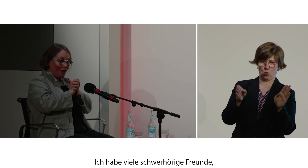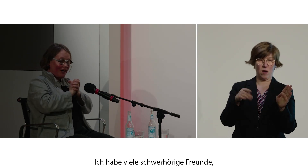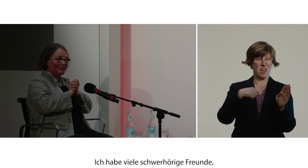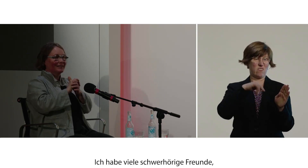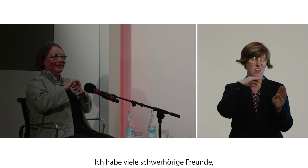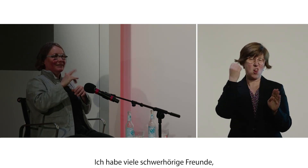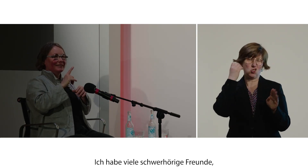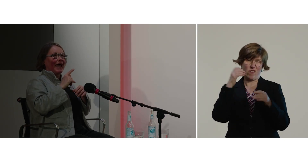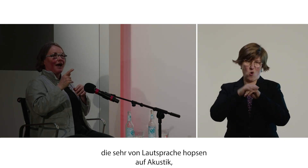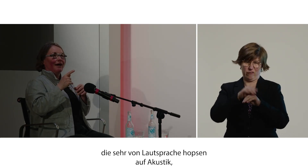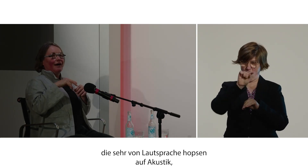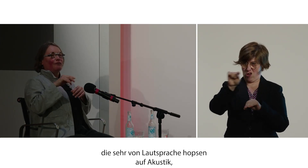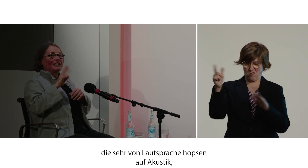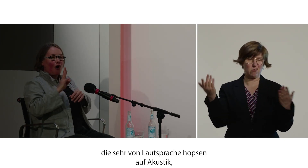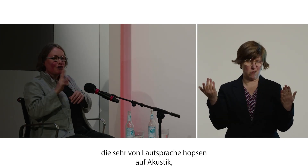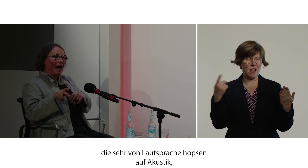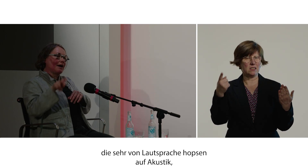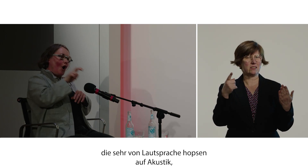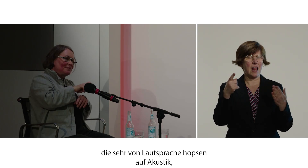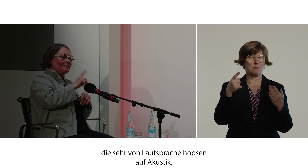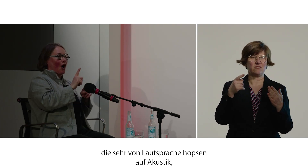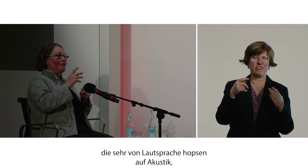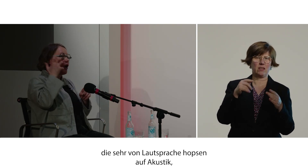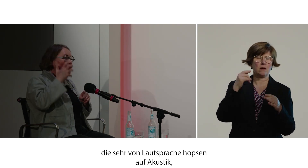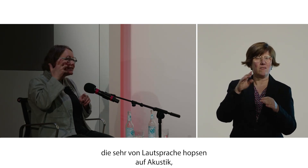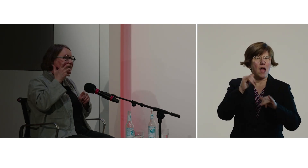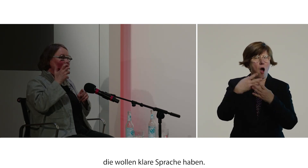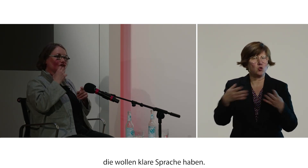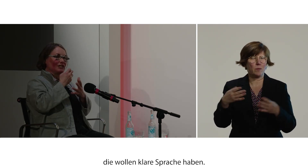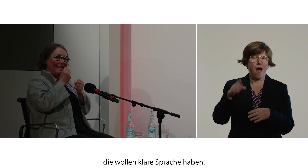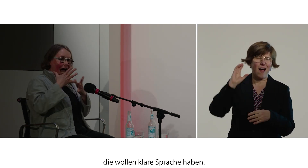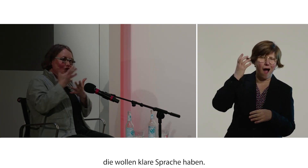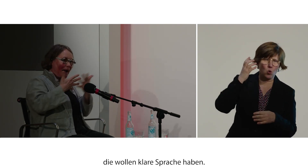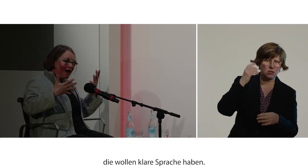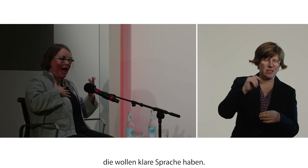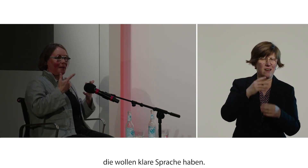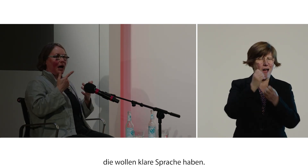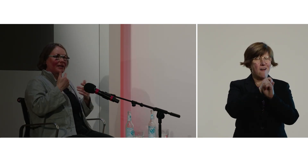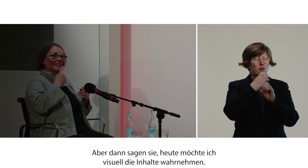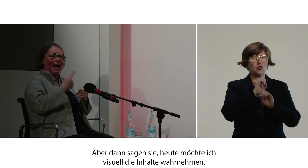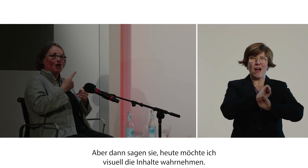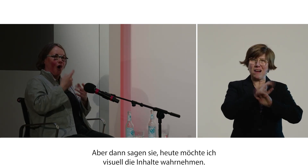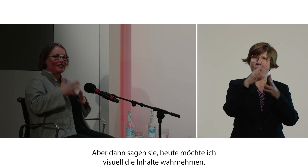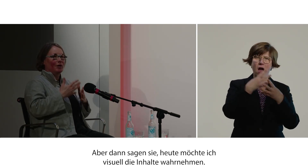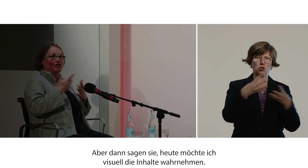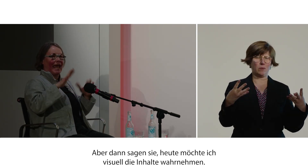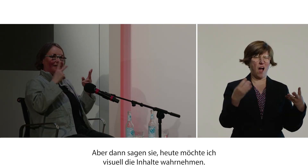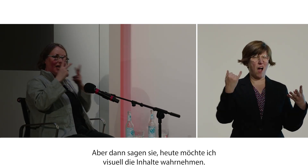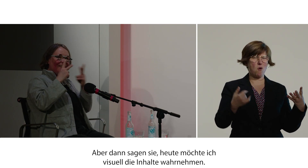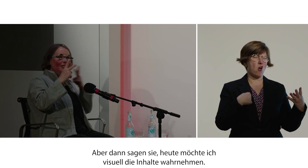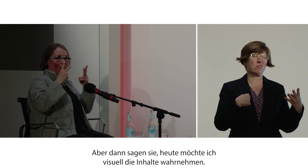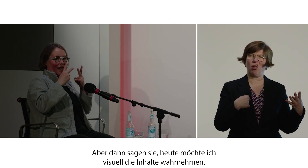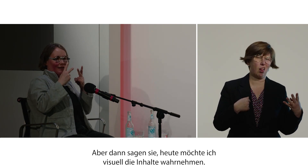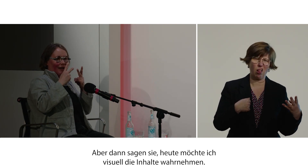schwerhörige Freunde, die sehr von Lautsprache hopsen auf Akustik, möchten klare Sprache haben, aber dann sagen sie auch, heute möchte ich